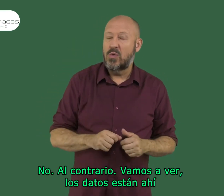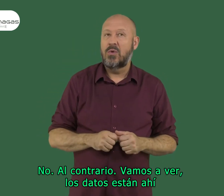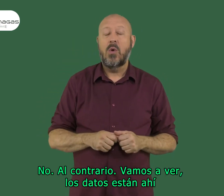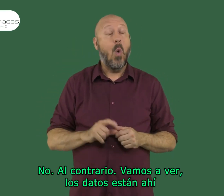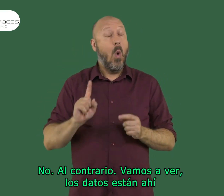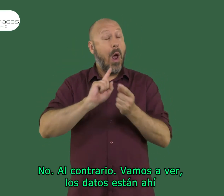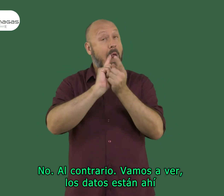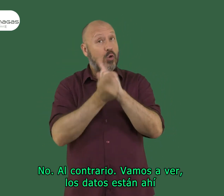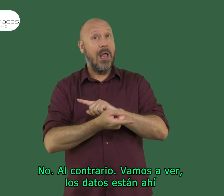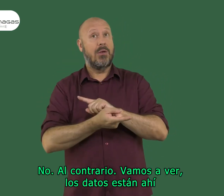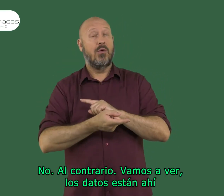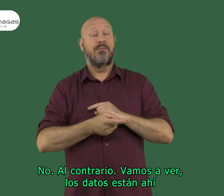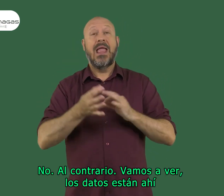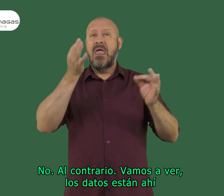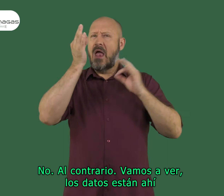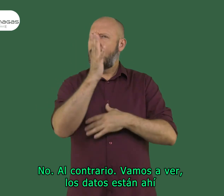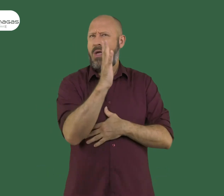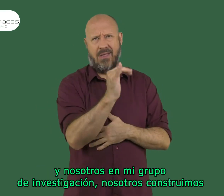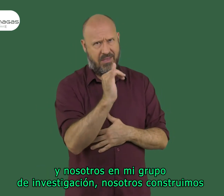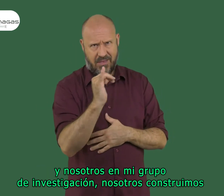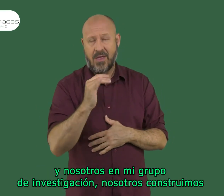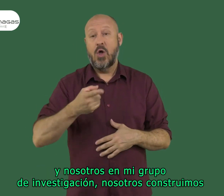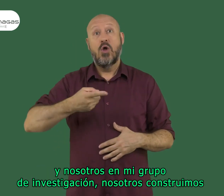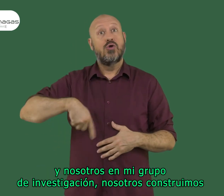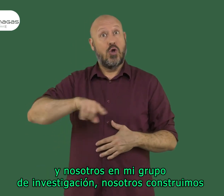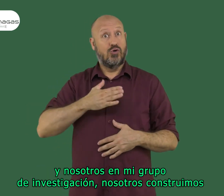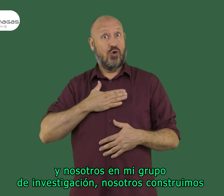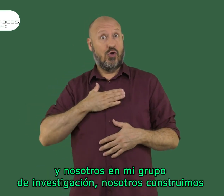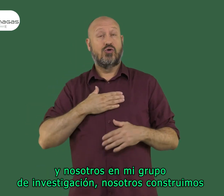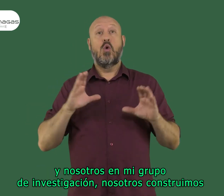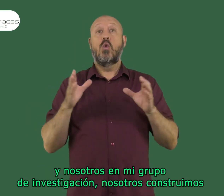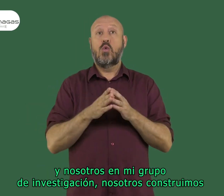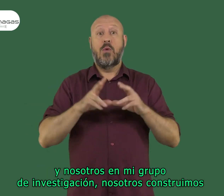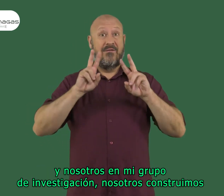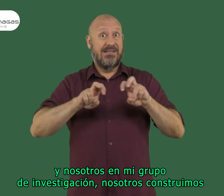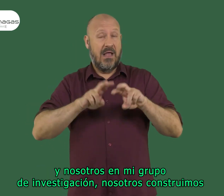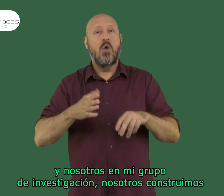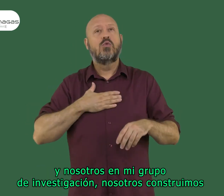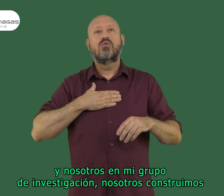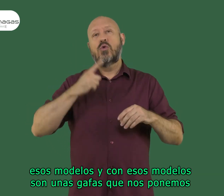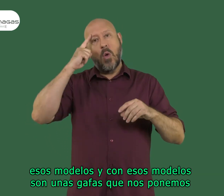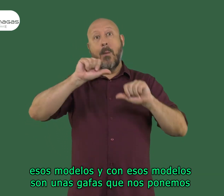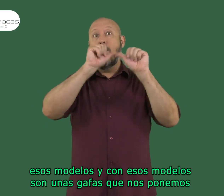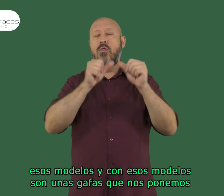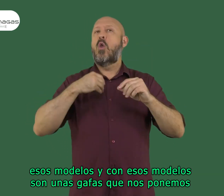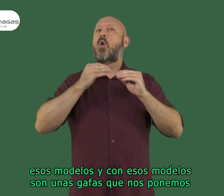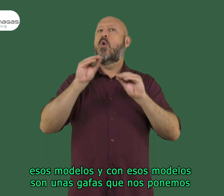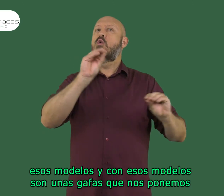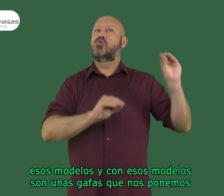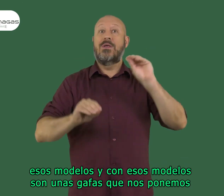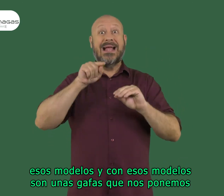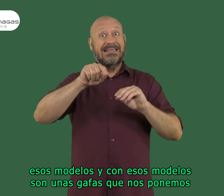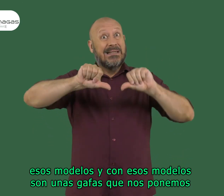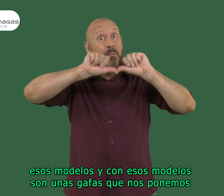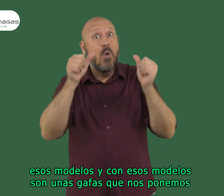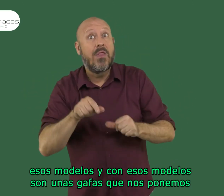No, al contrario, o sea, los datos están ahí y nosotros en mi grupo de investigación nosotros construimos esos modelos y con